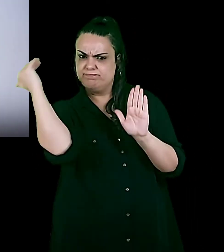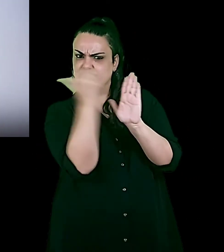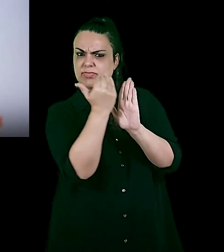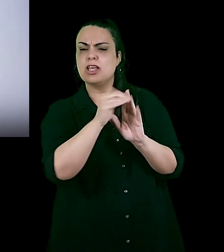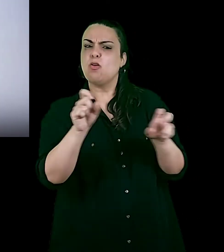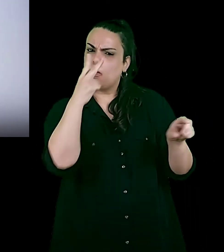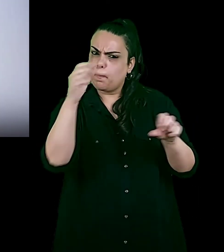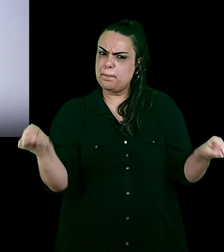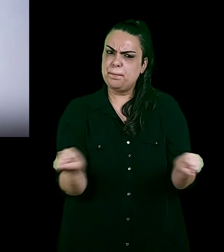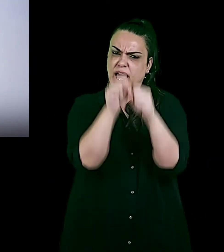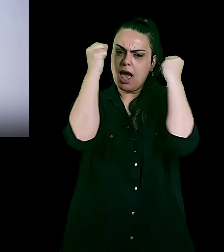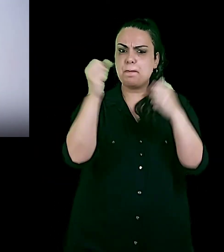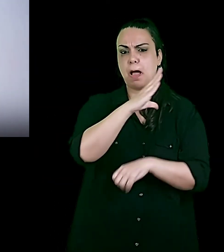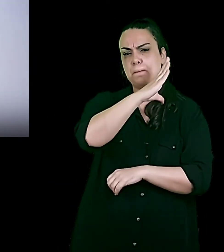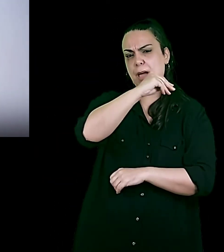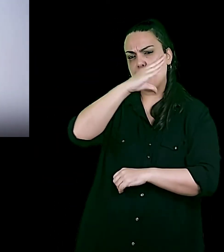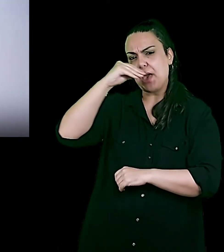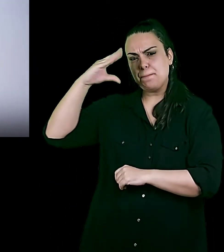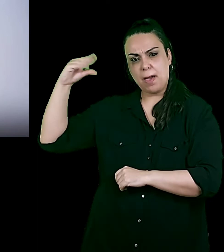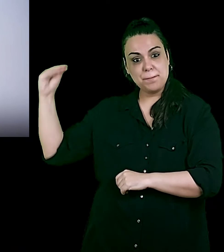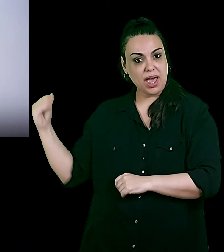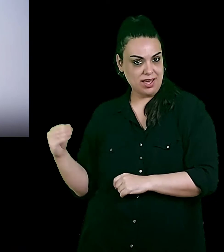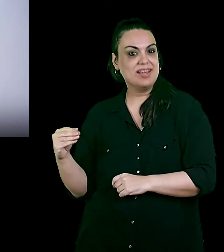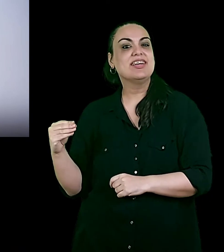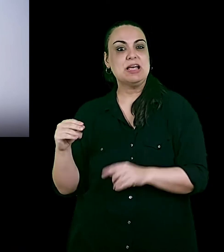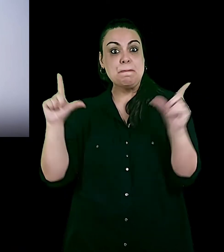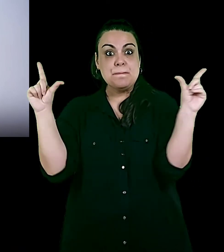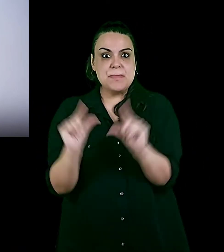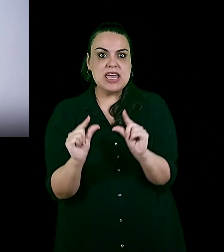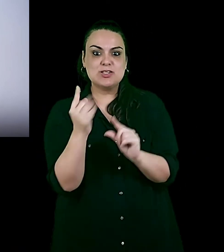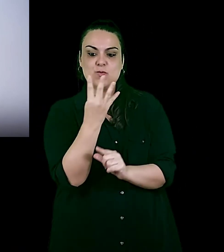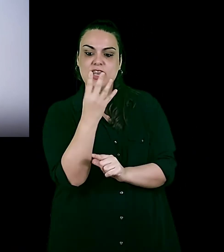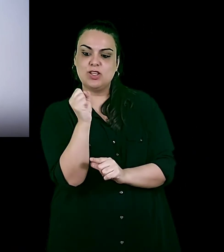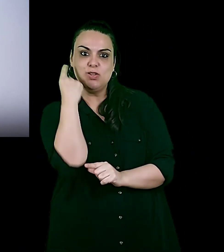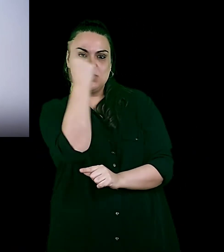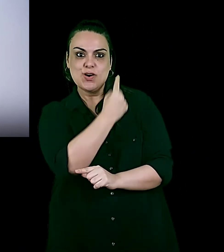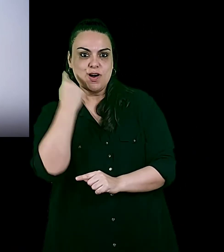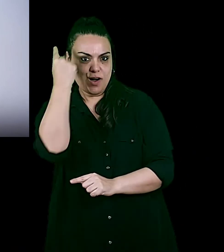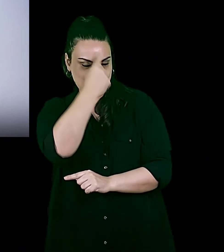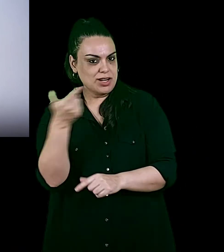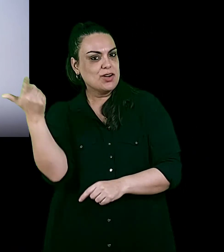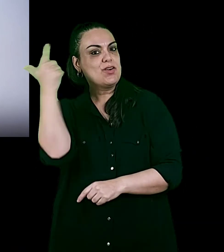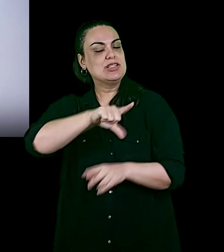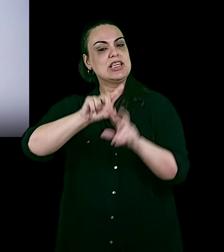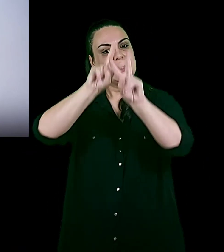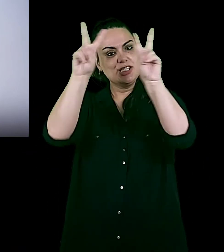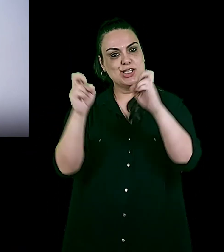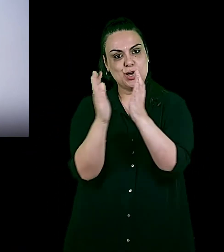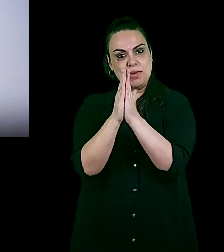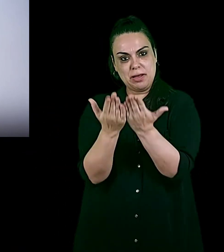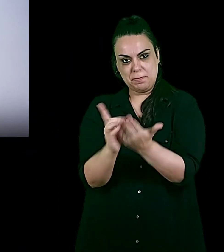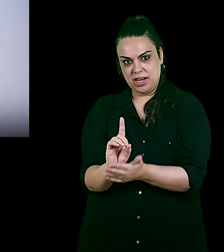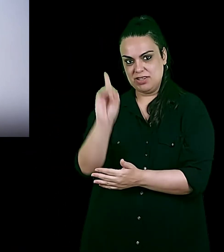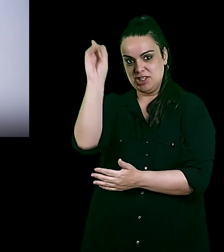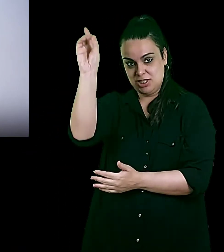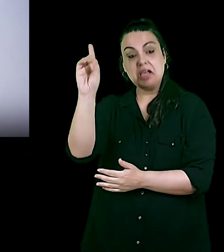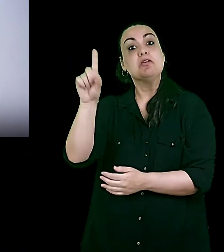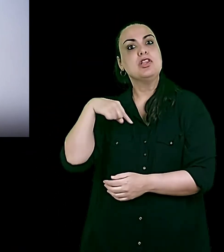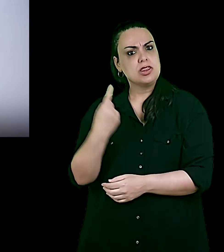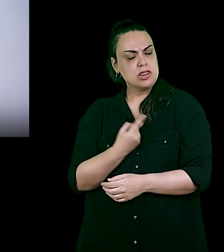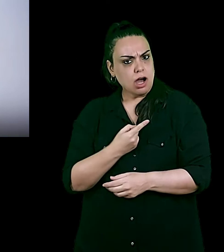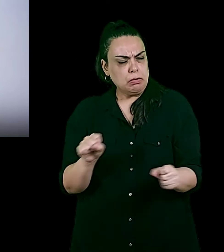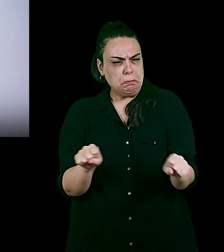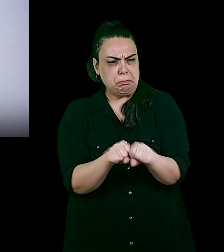a realidade da quebra, da procrastinação em menos de 48 horas sobre a palavra de Deus. E a gente está rompendo,